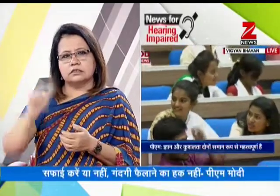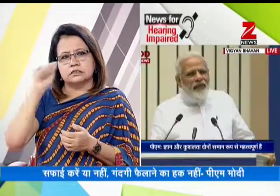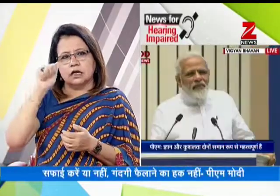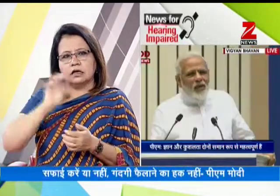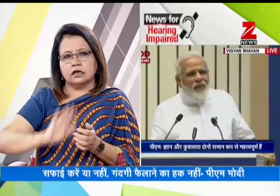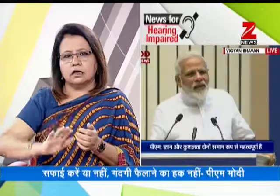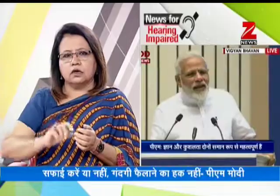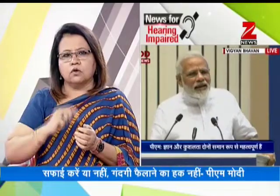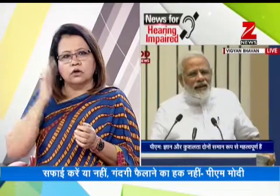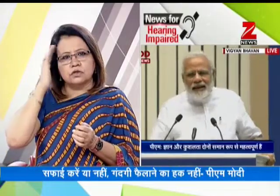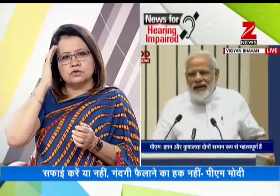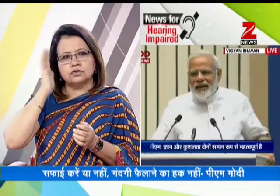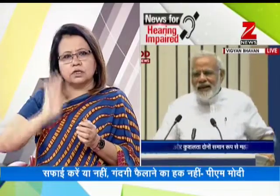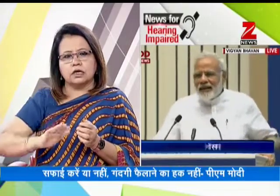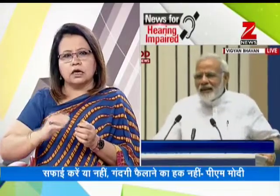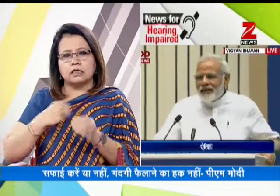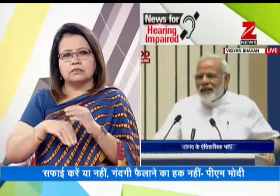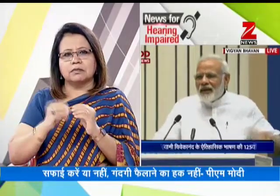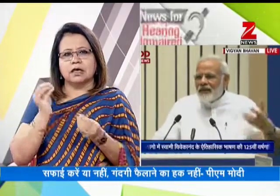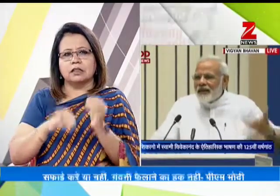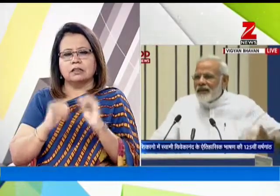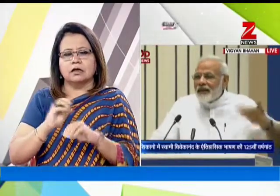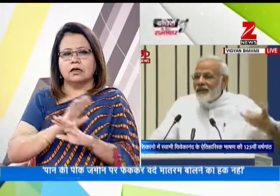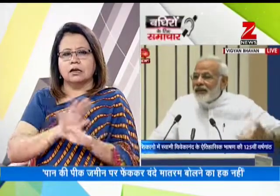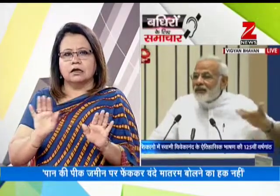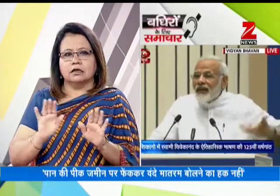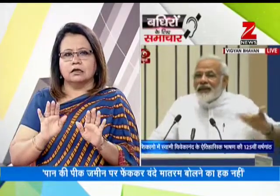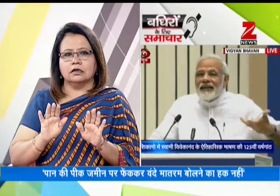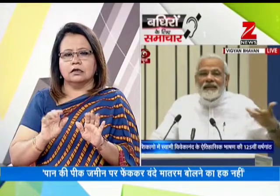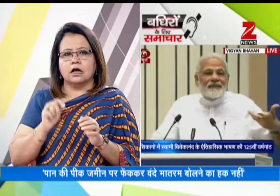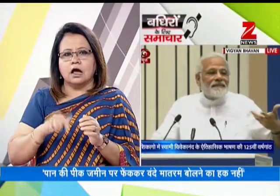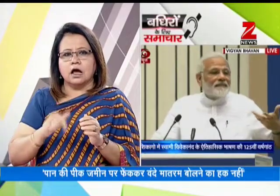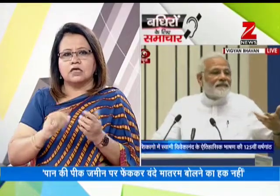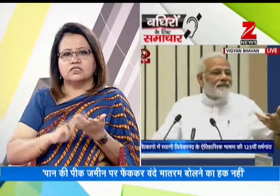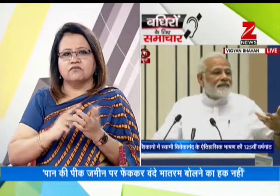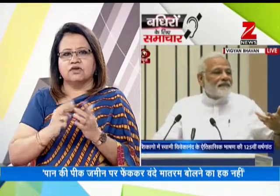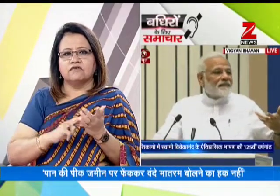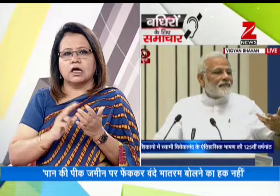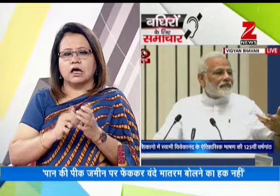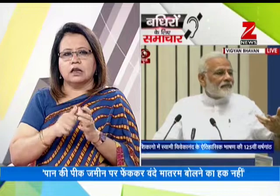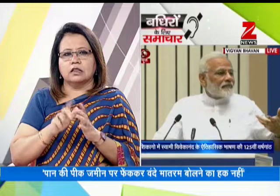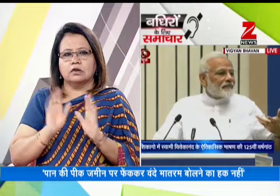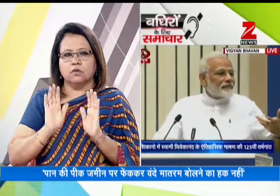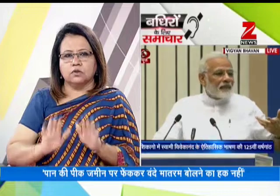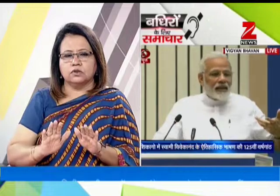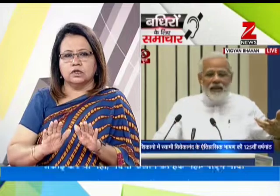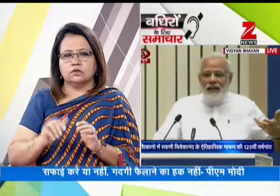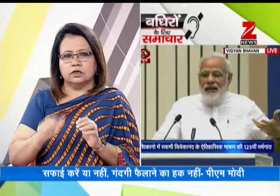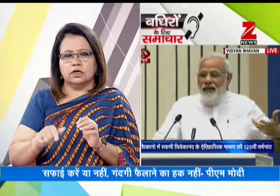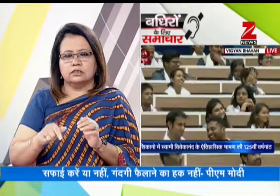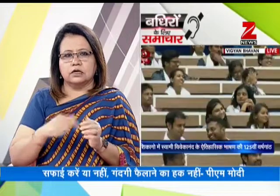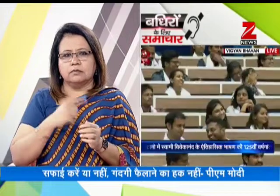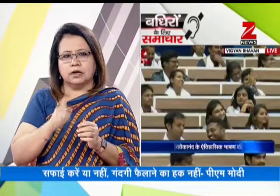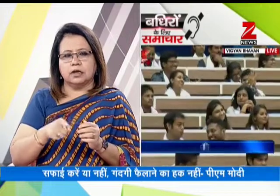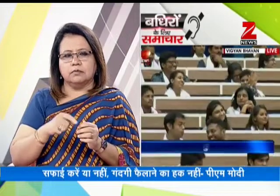स्नान करें, लेकिन कोई ये सोचता है कि इसमें कचरा ना डालें। अगर आज विवेकानंद होते तो क्या हमें